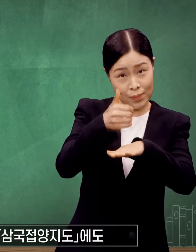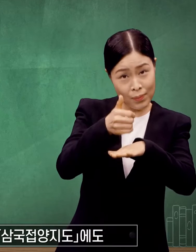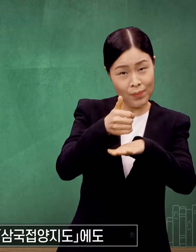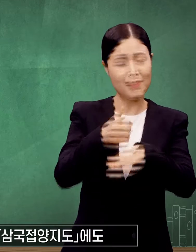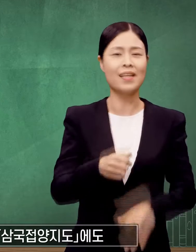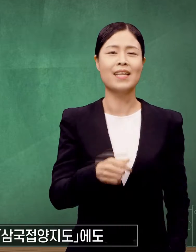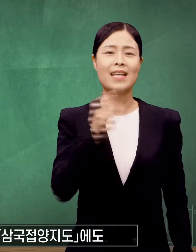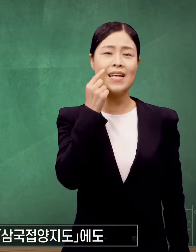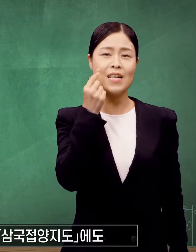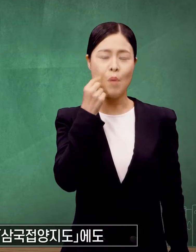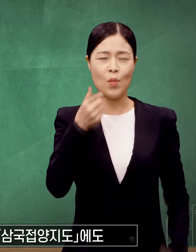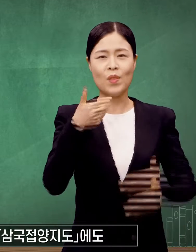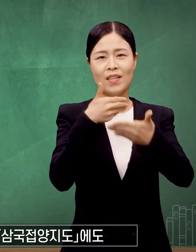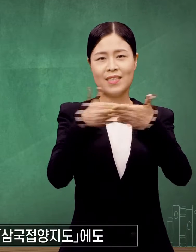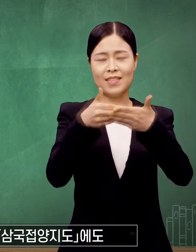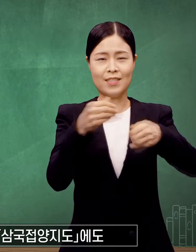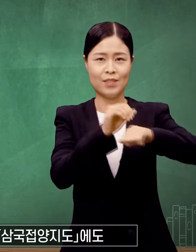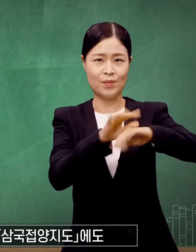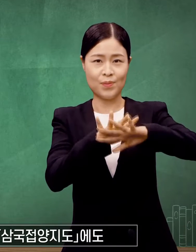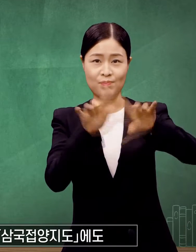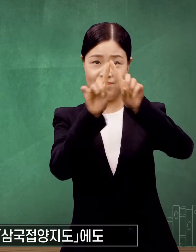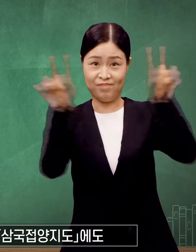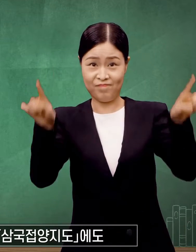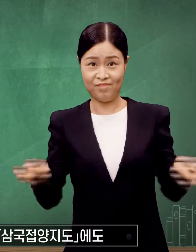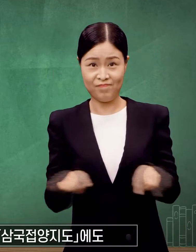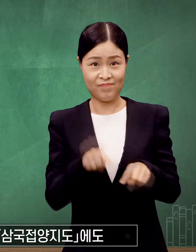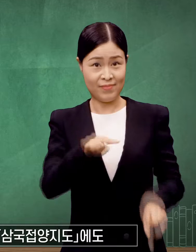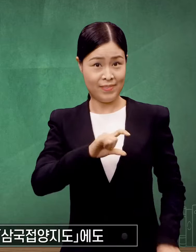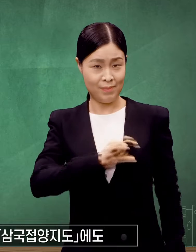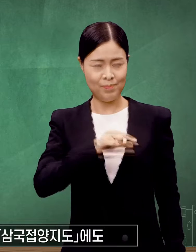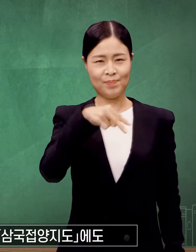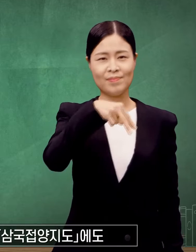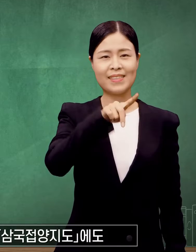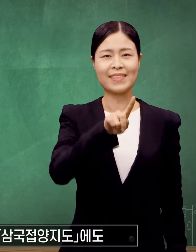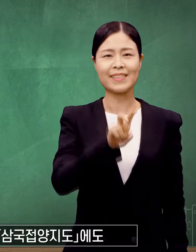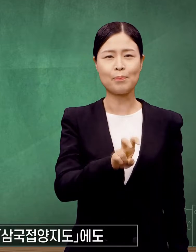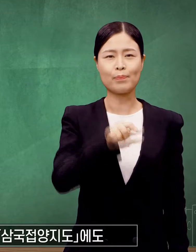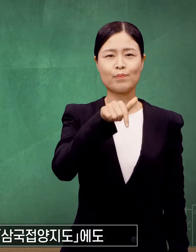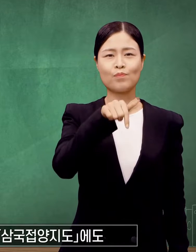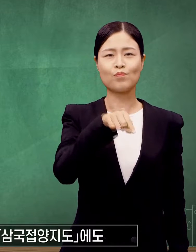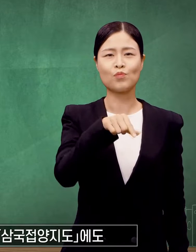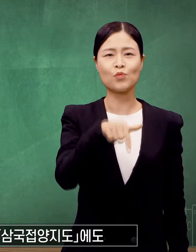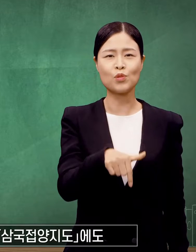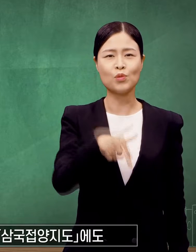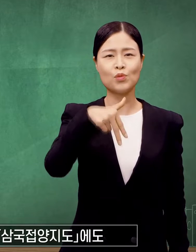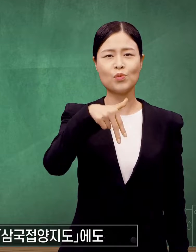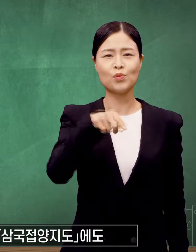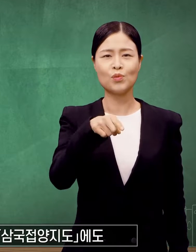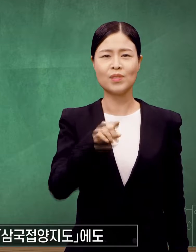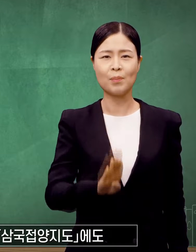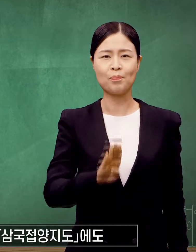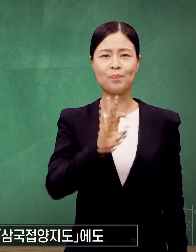18세기 후반의 일본 지도, 삼국접양지도에도